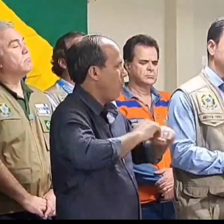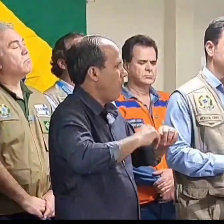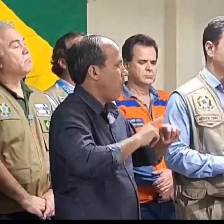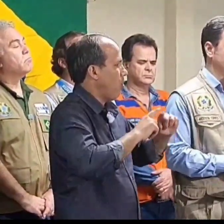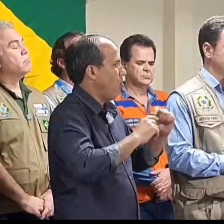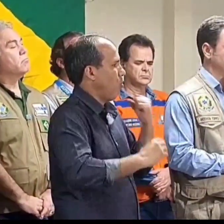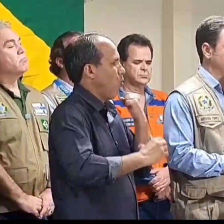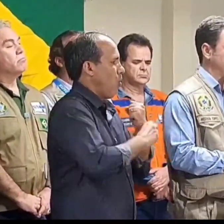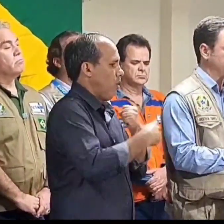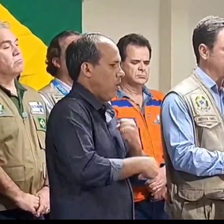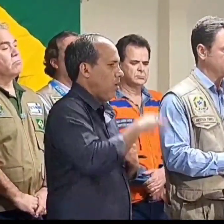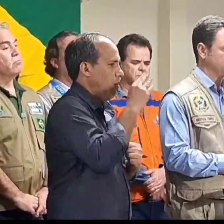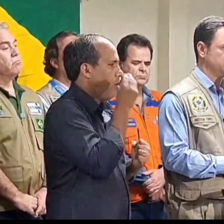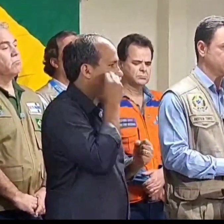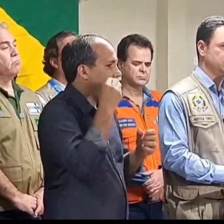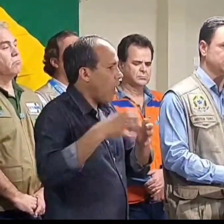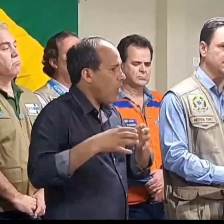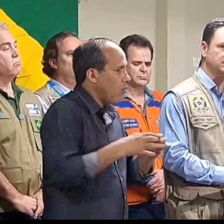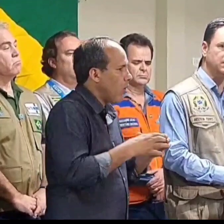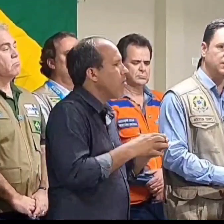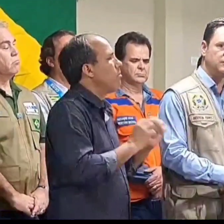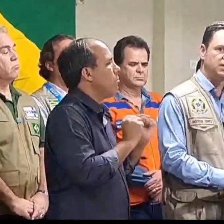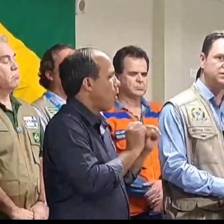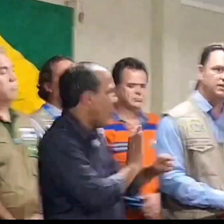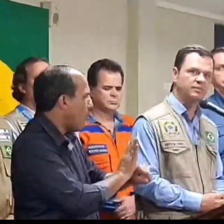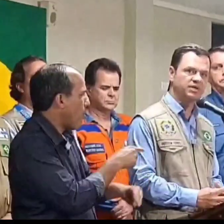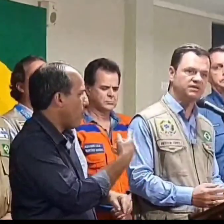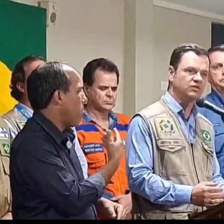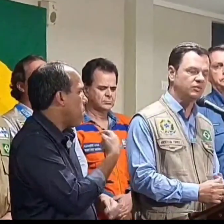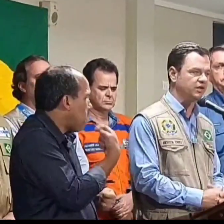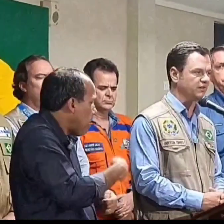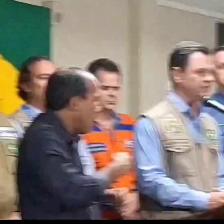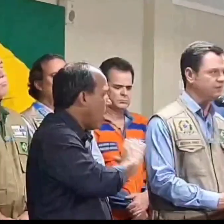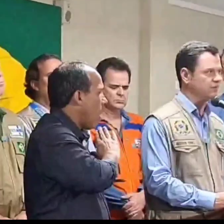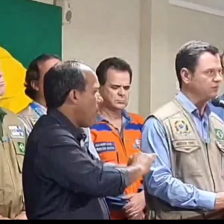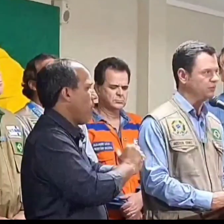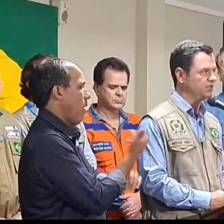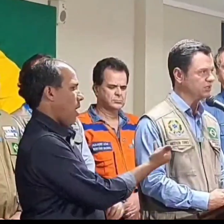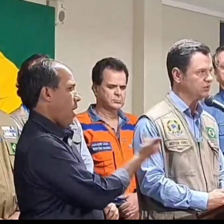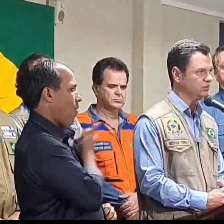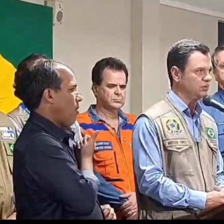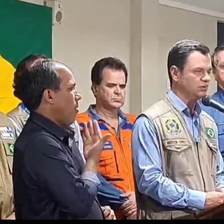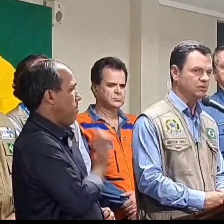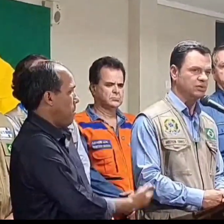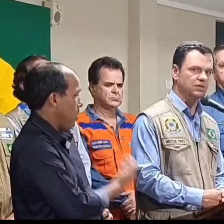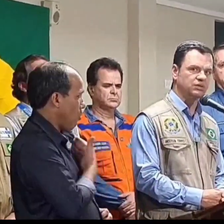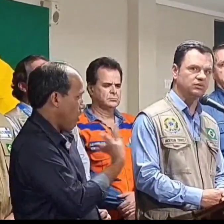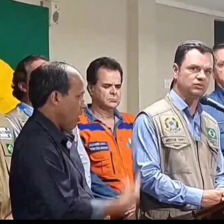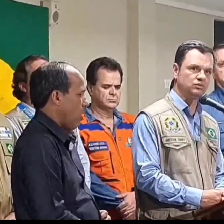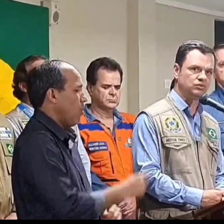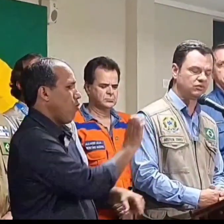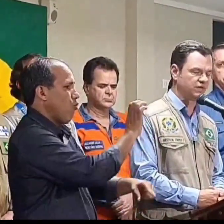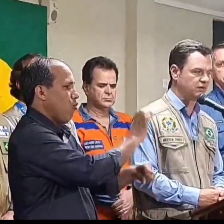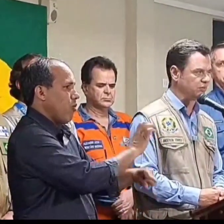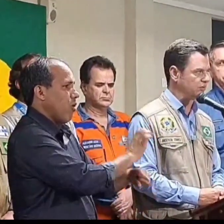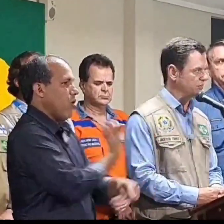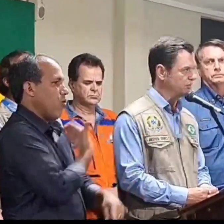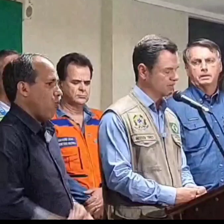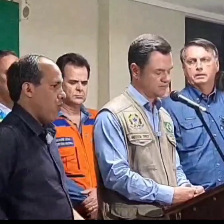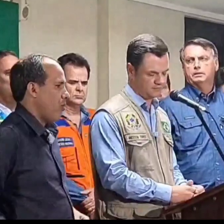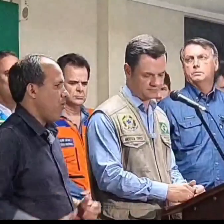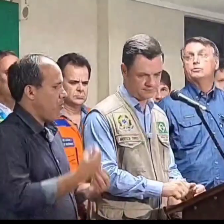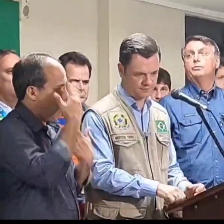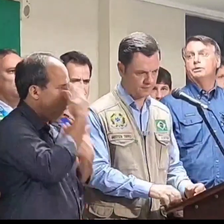a gente puder fazer para trazer para cá, está à disposição do Estado, bastando apenas a comunicação e o pedido do senhor governador.